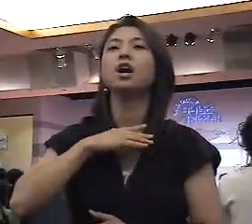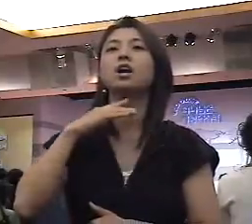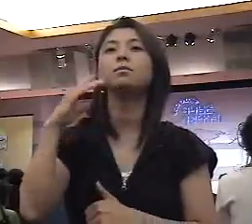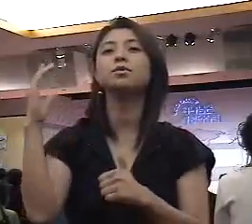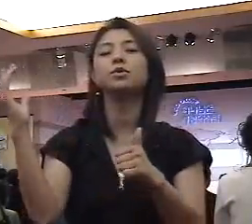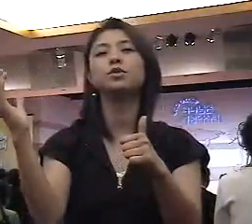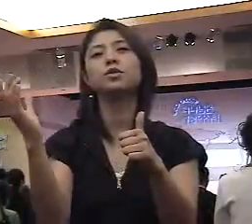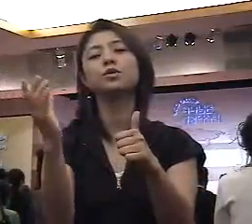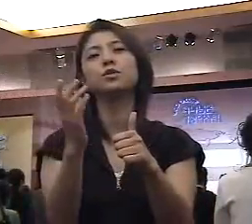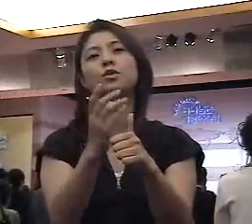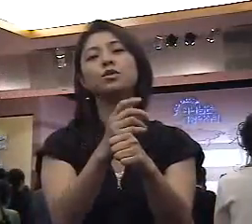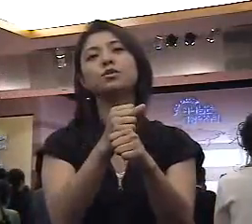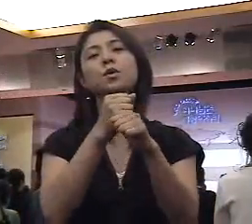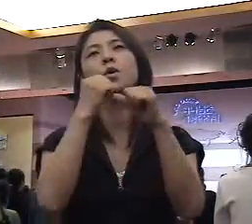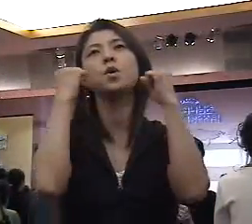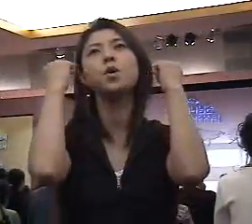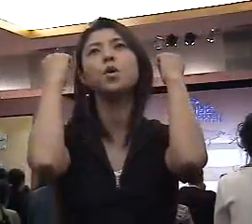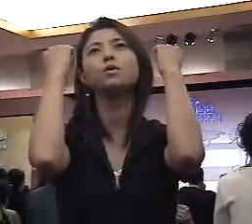날